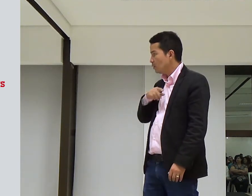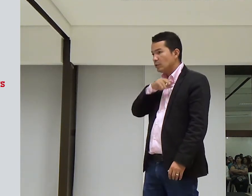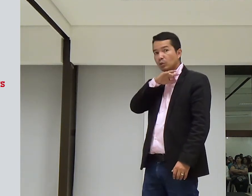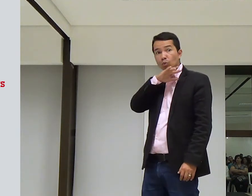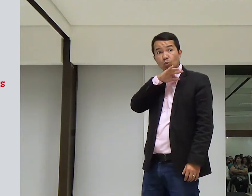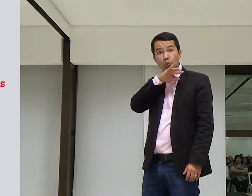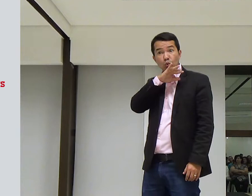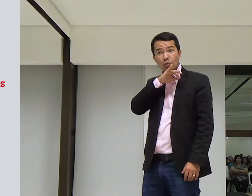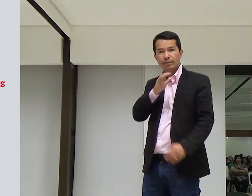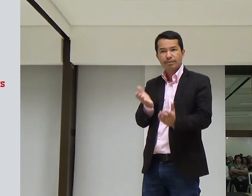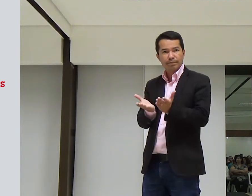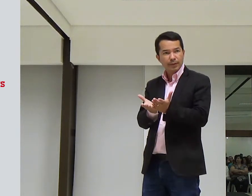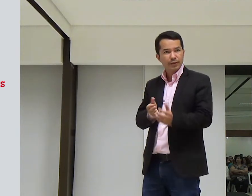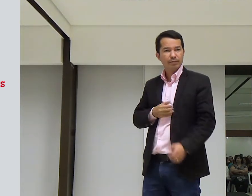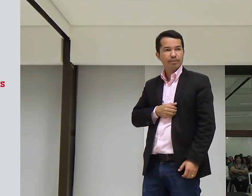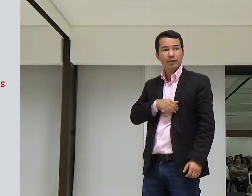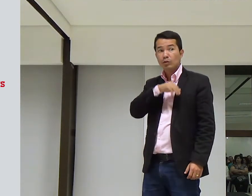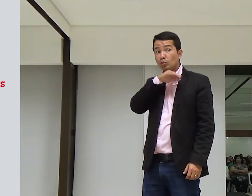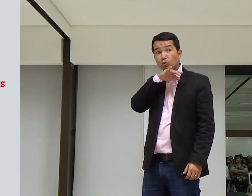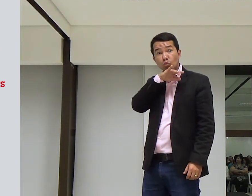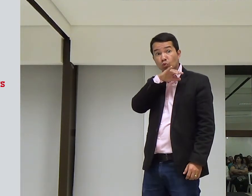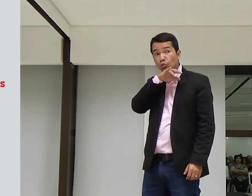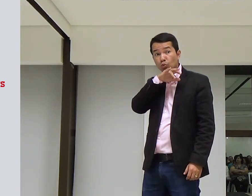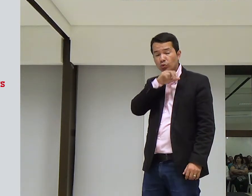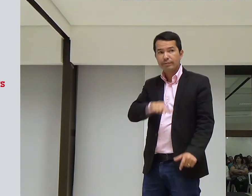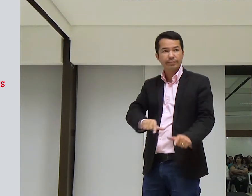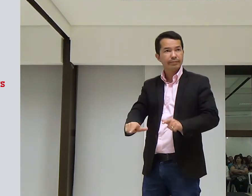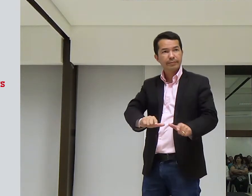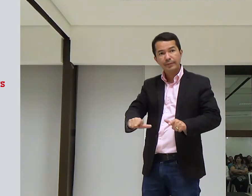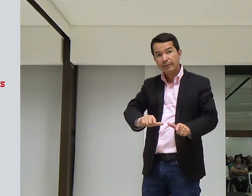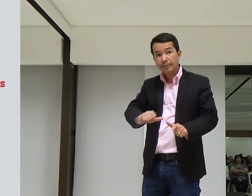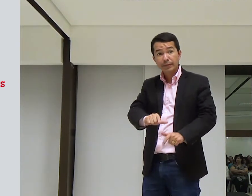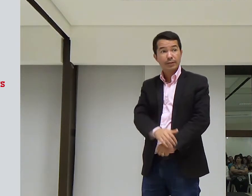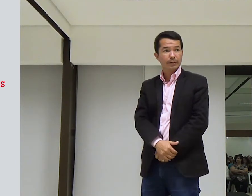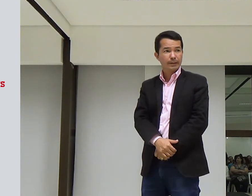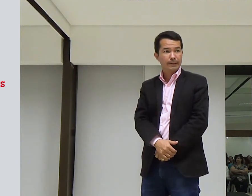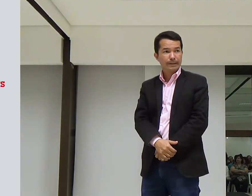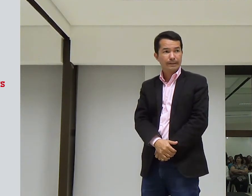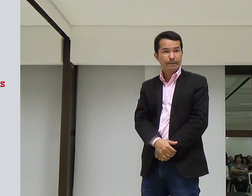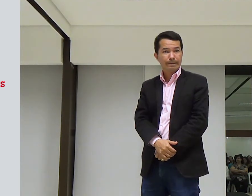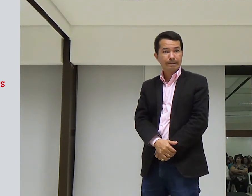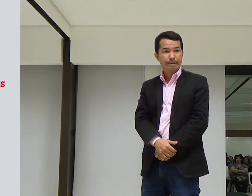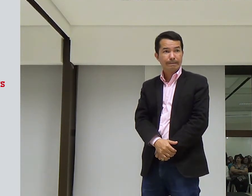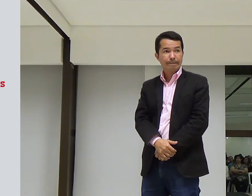e é péssimo crente. É ruim, é horrível, é péssimo trabalhador.